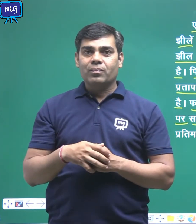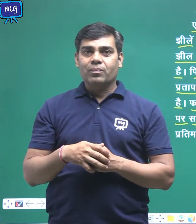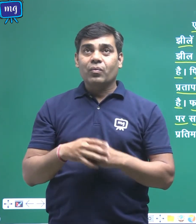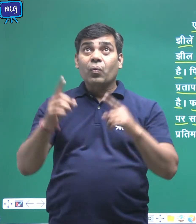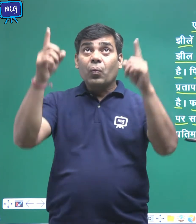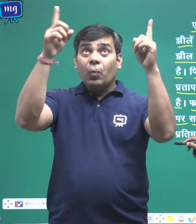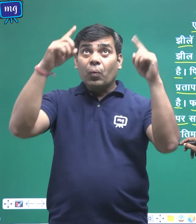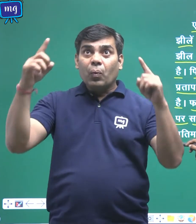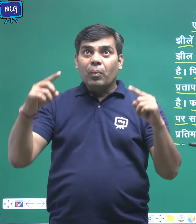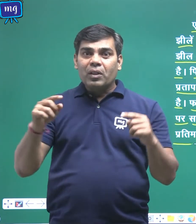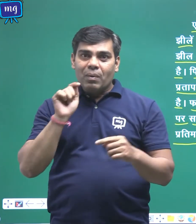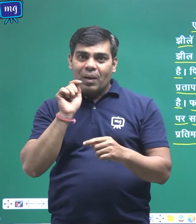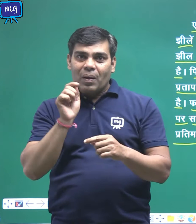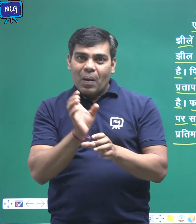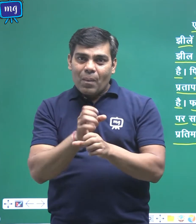प्रतिमा है।